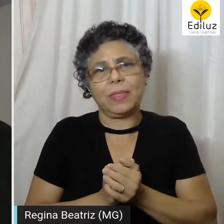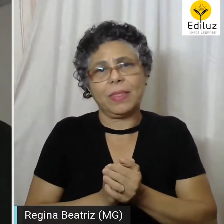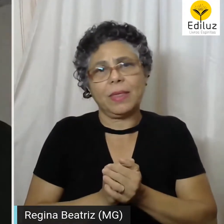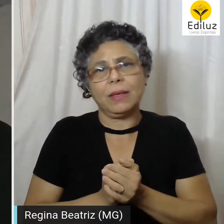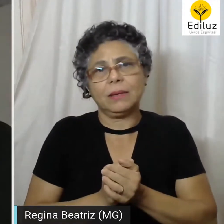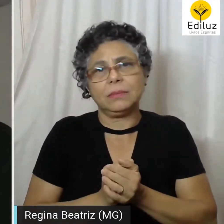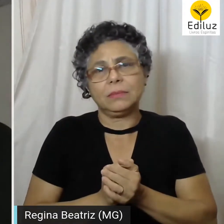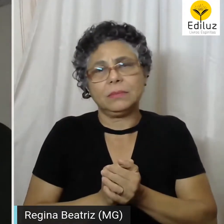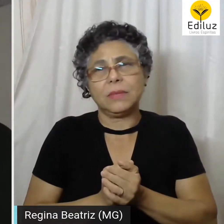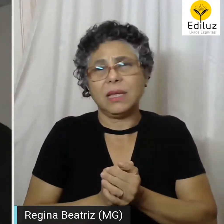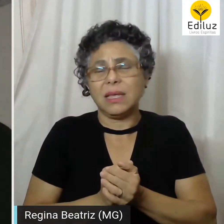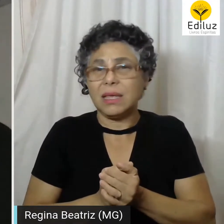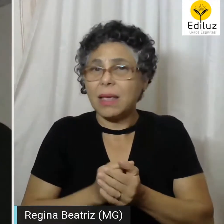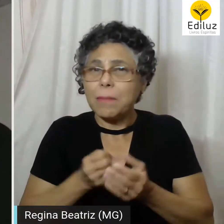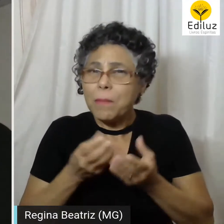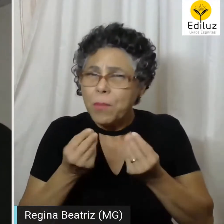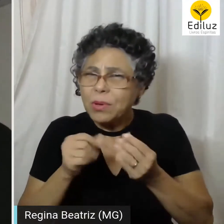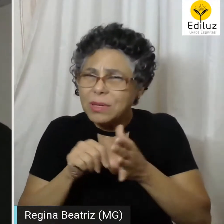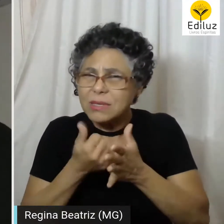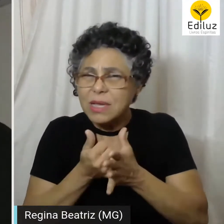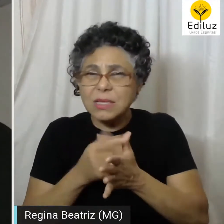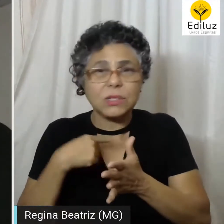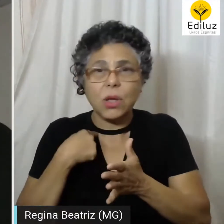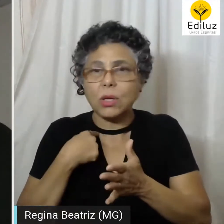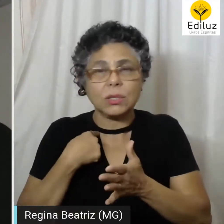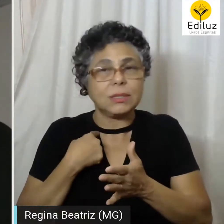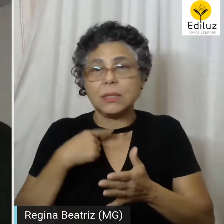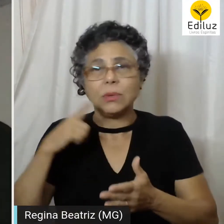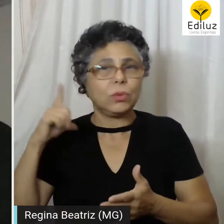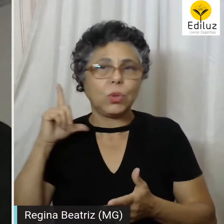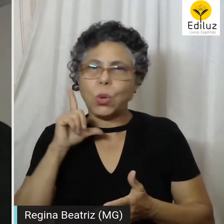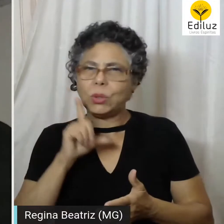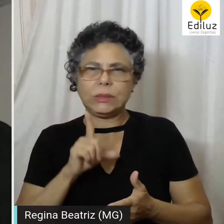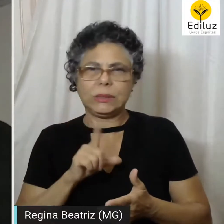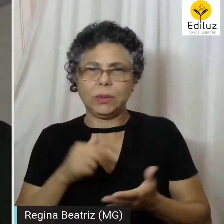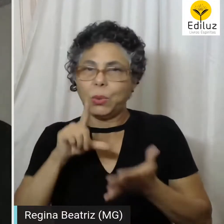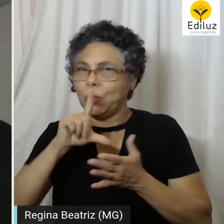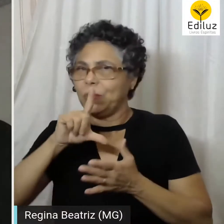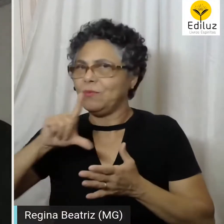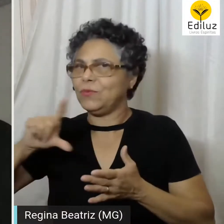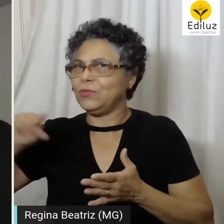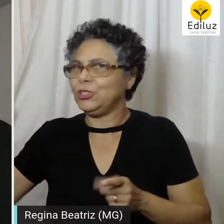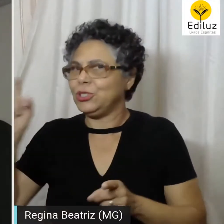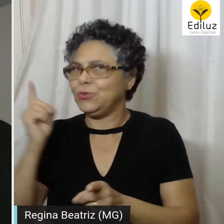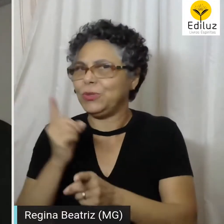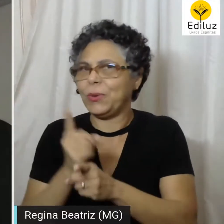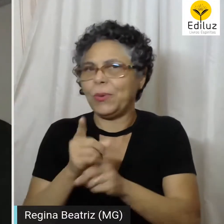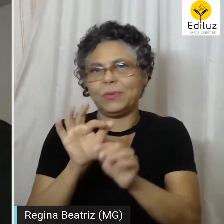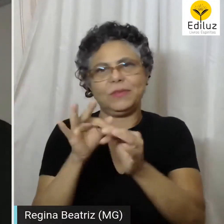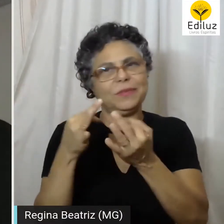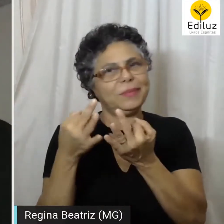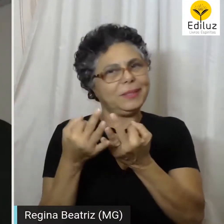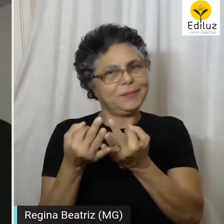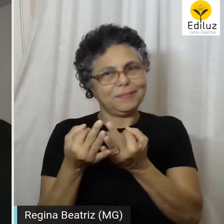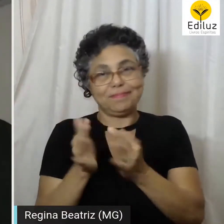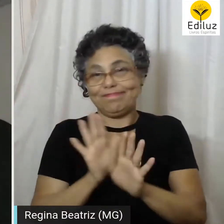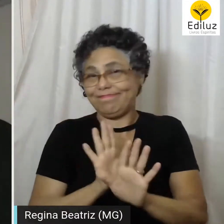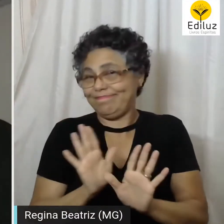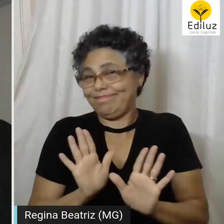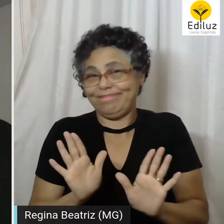não conseguimos fugir do encontro filial e paternal, né?